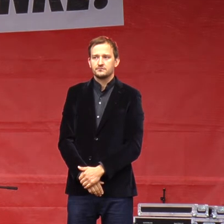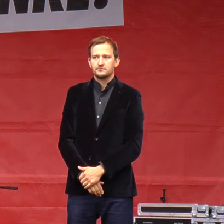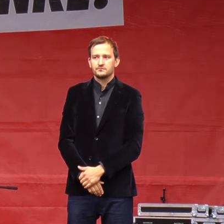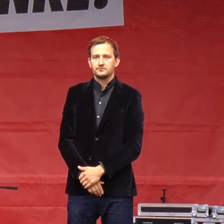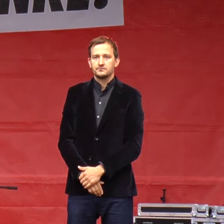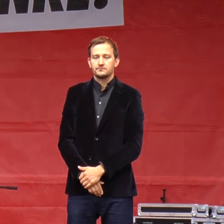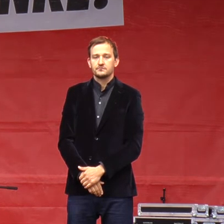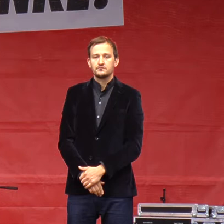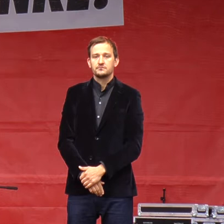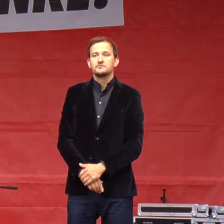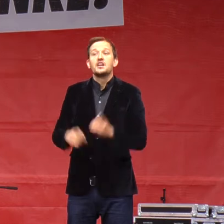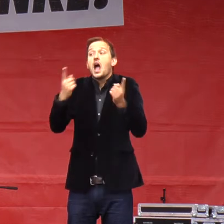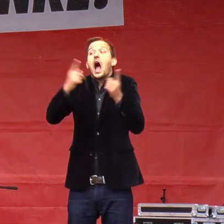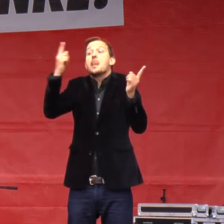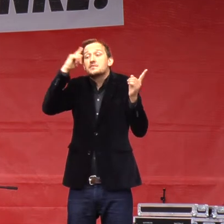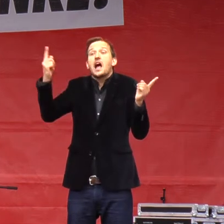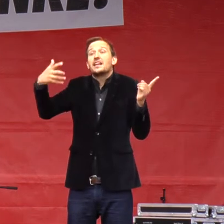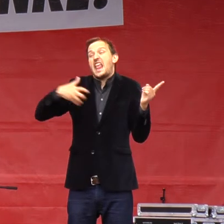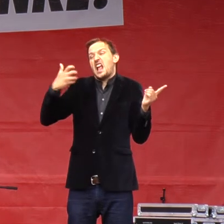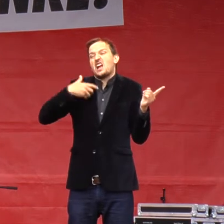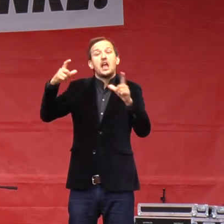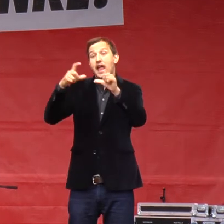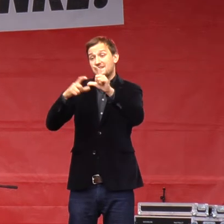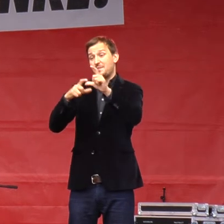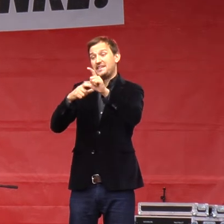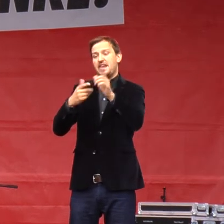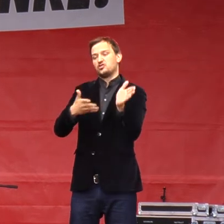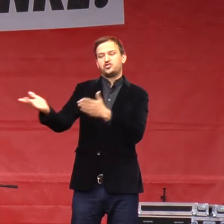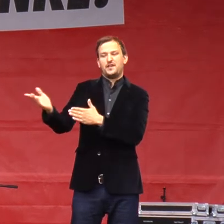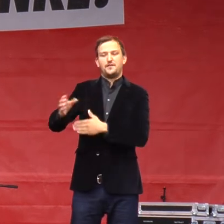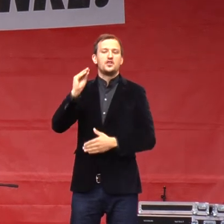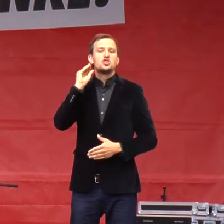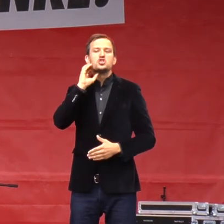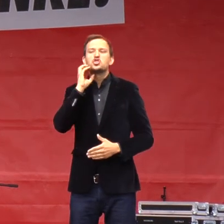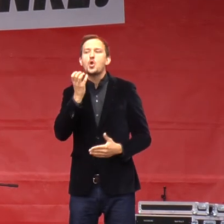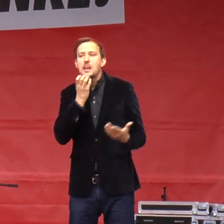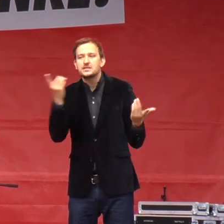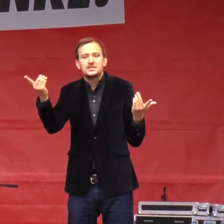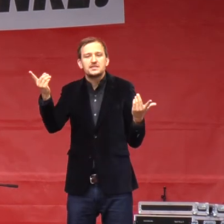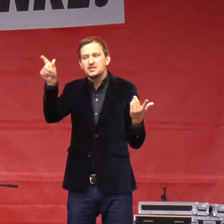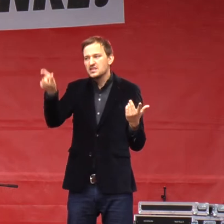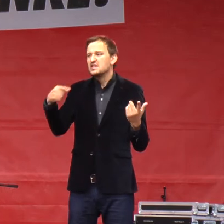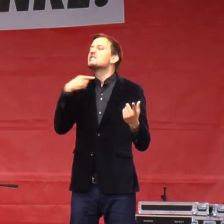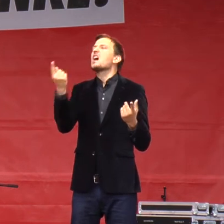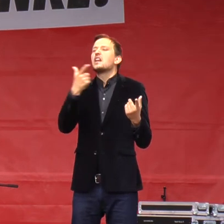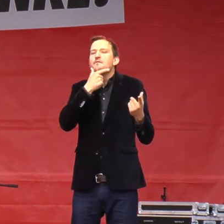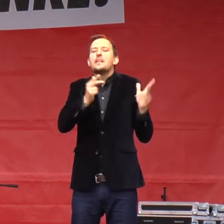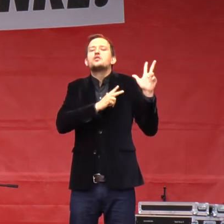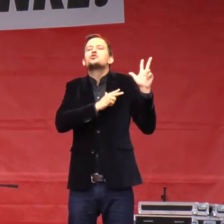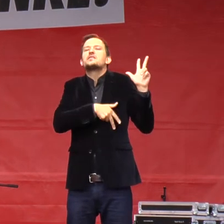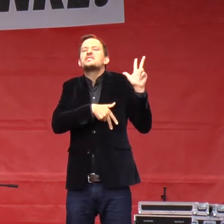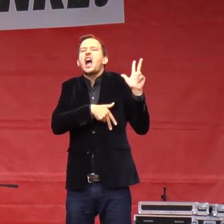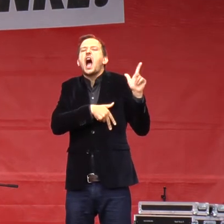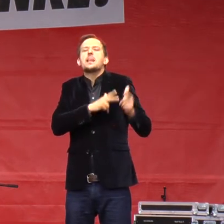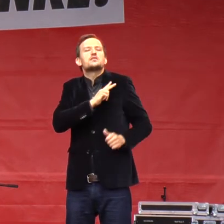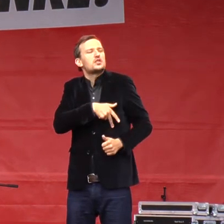Und alle haben es gesagt, es ist ärgerlich. Die SPD hat es vergeigelt. Der Schulz hat oft soziale Gerechtigkeit gemacht im